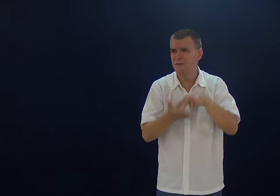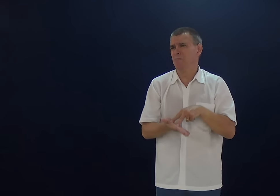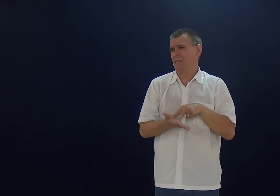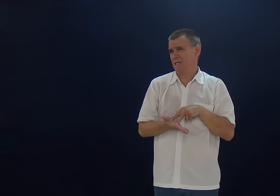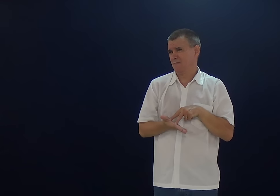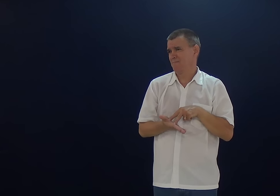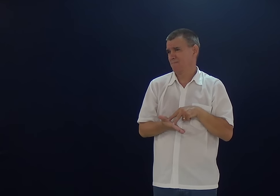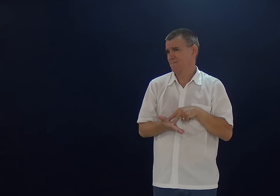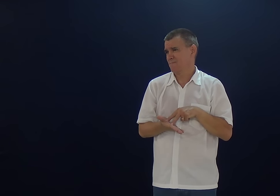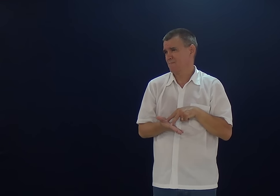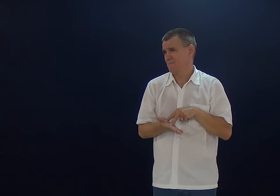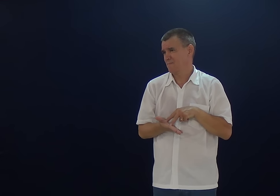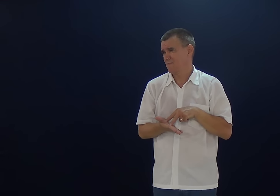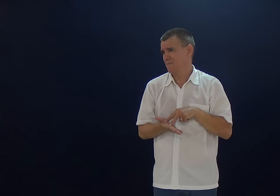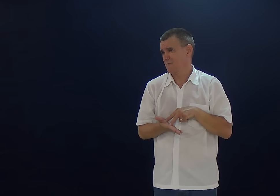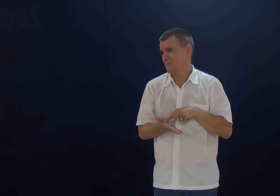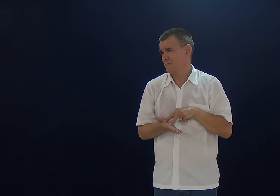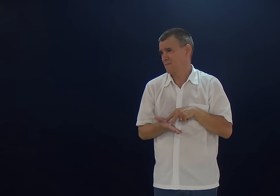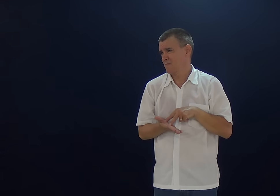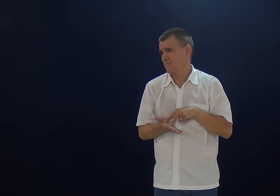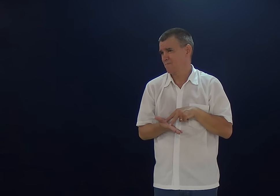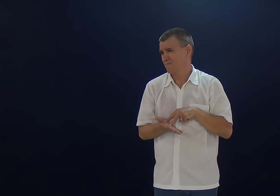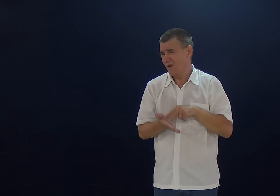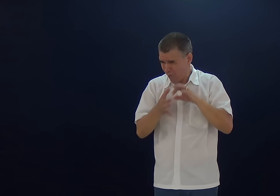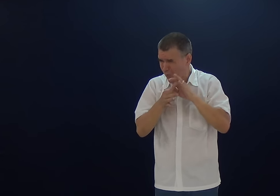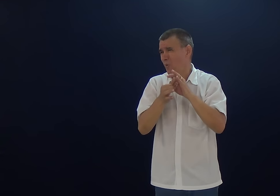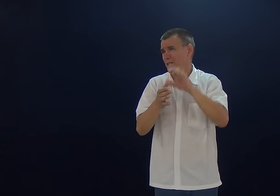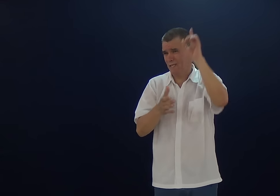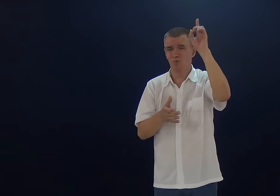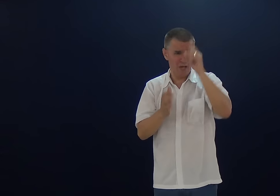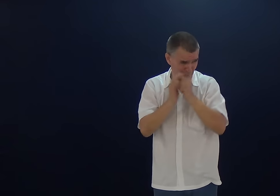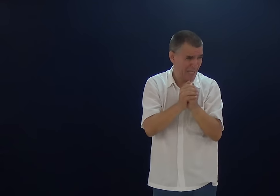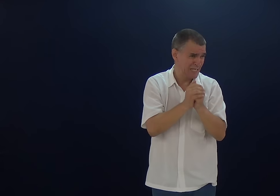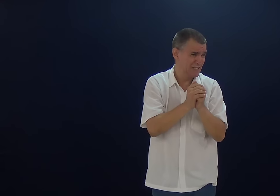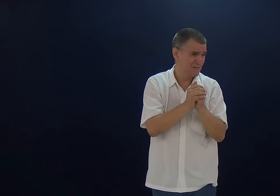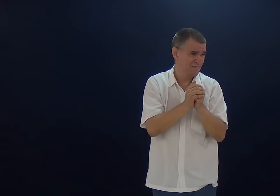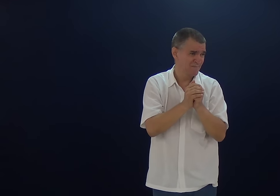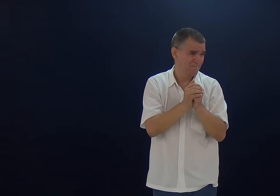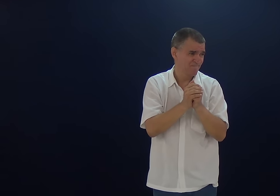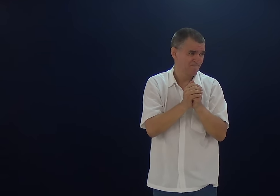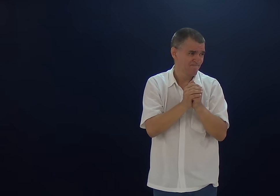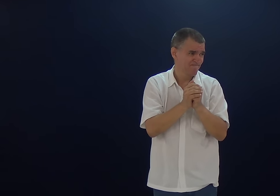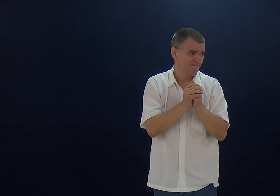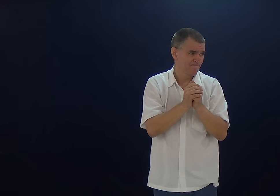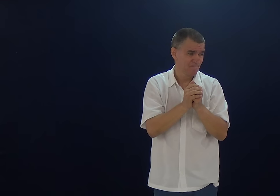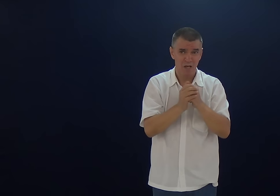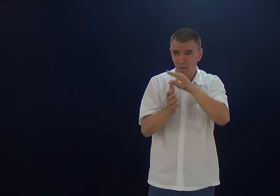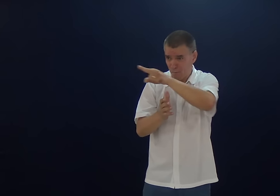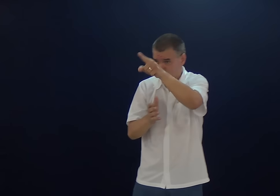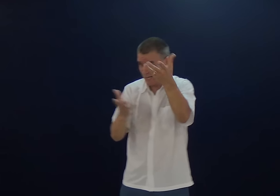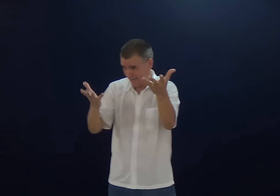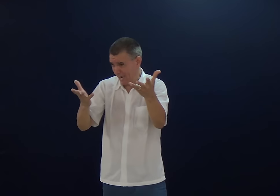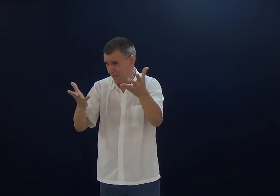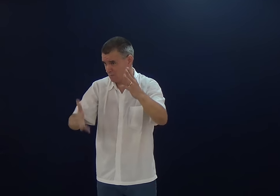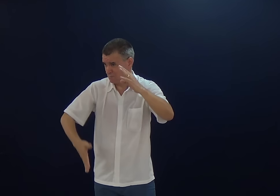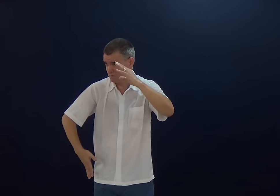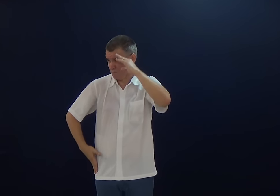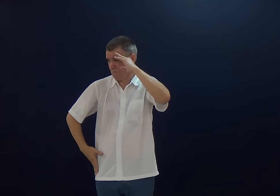ok Por favor então vocês fiquem firmes Unidos a Deus amém você